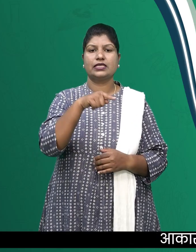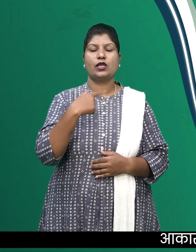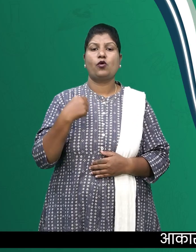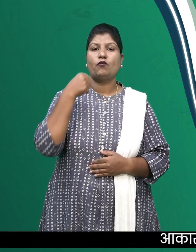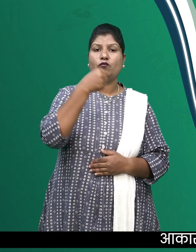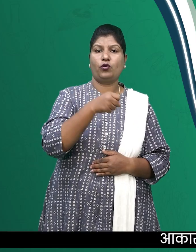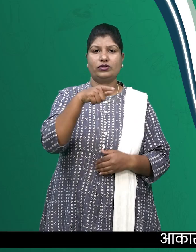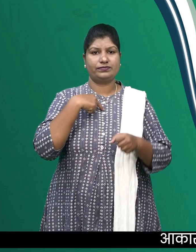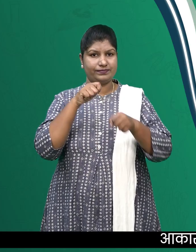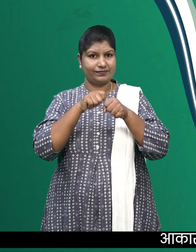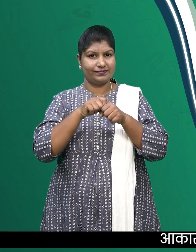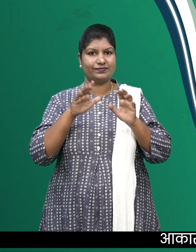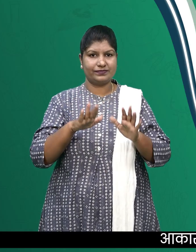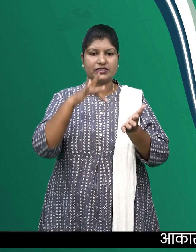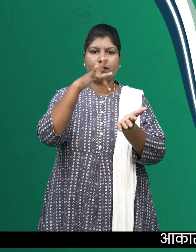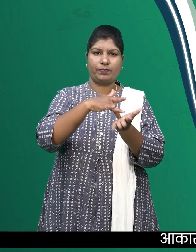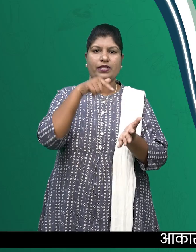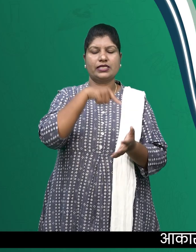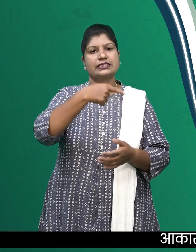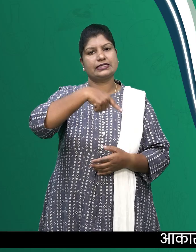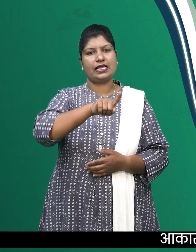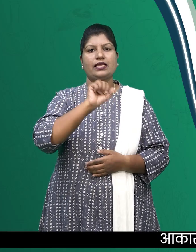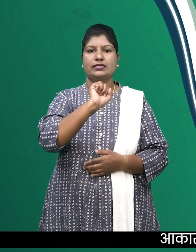बड़े आकार के कणों का निर्माण किया।